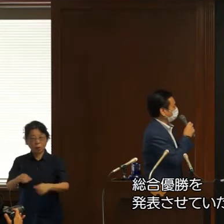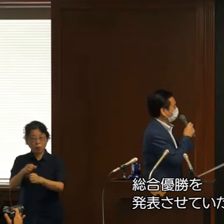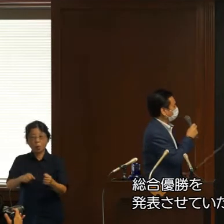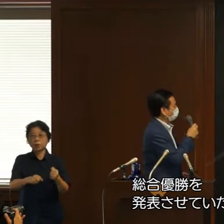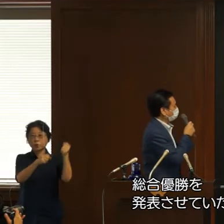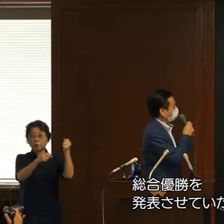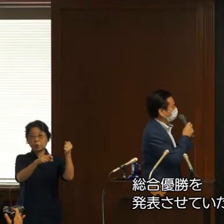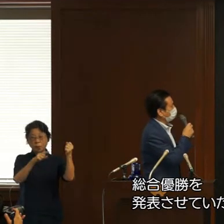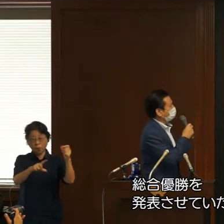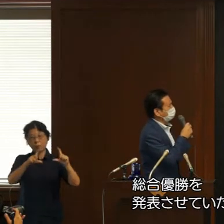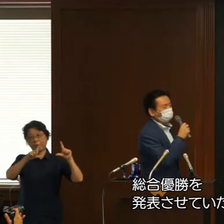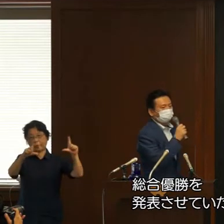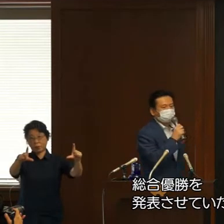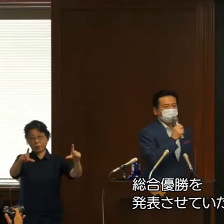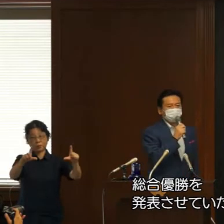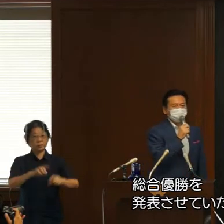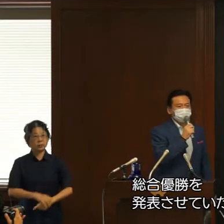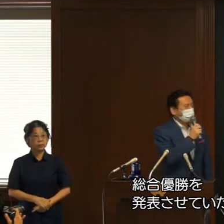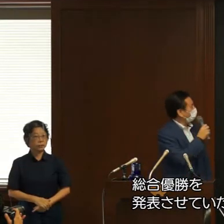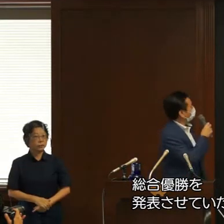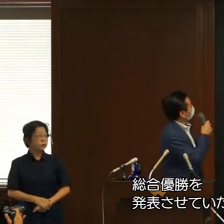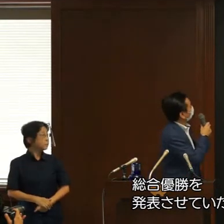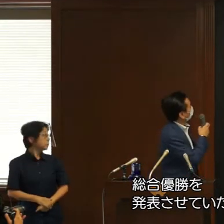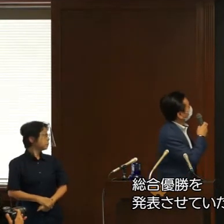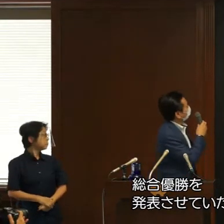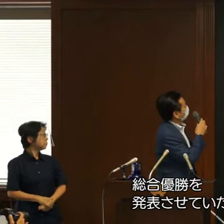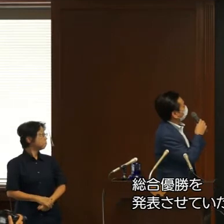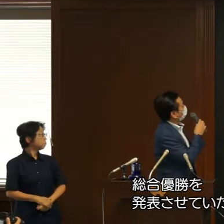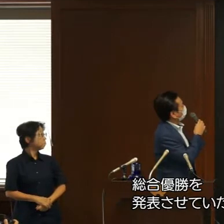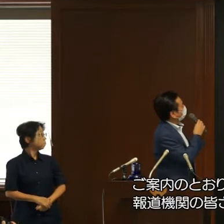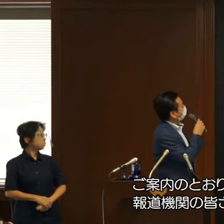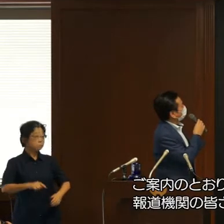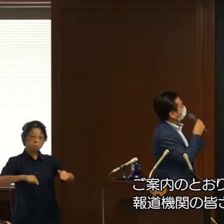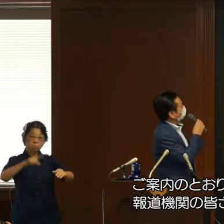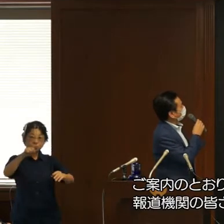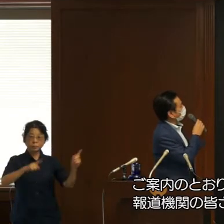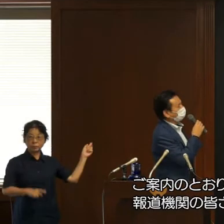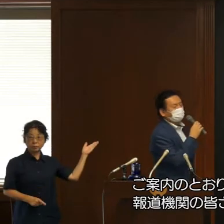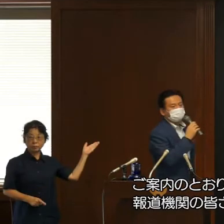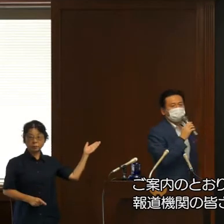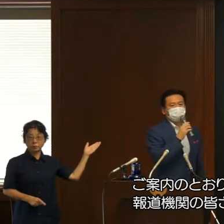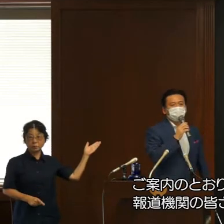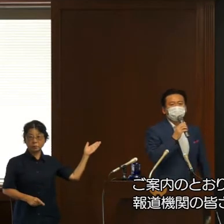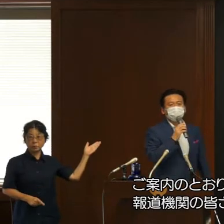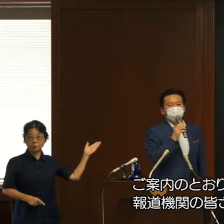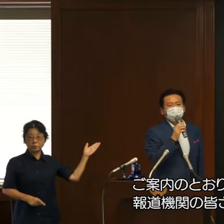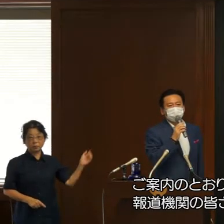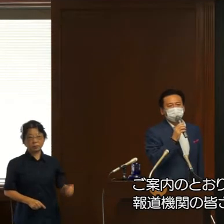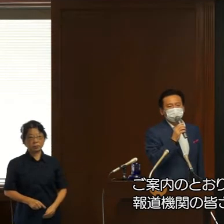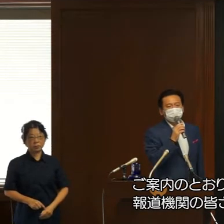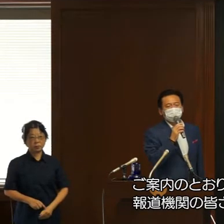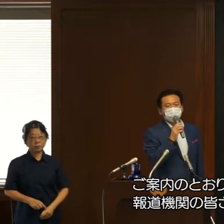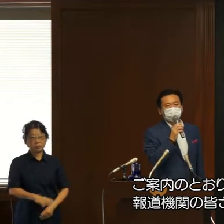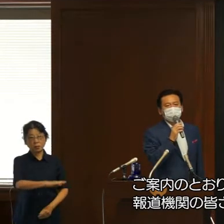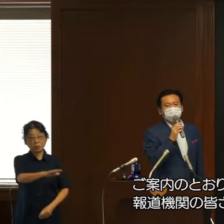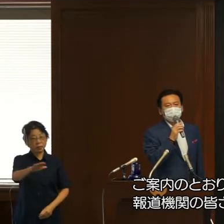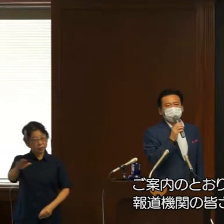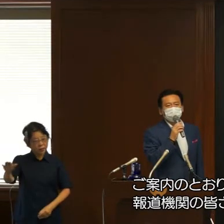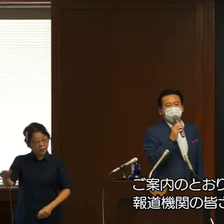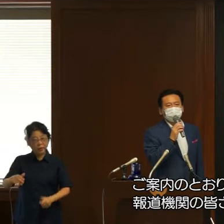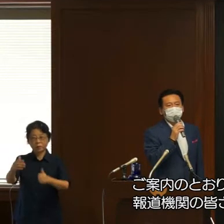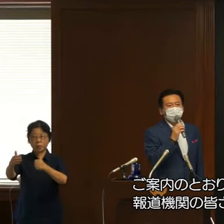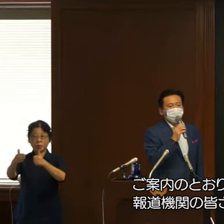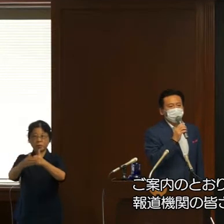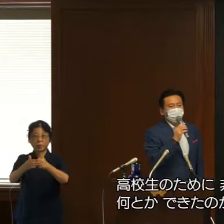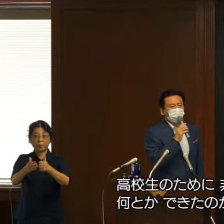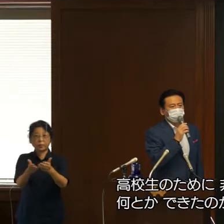います。はい、まあ、その心は何ですか。まあ、ご案内の通り、あの皆さん方、報道機関の皆さん方のご協力